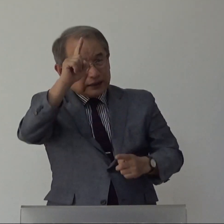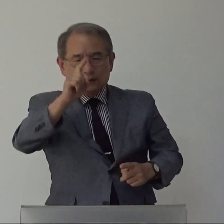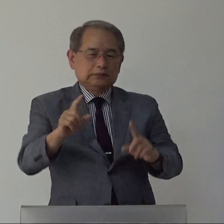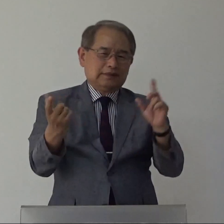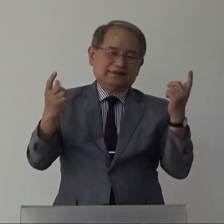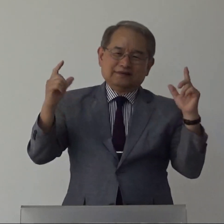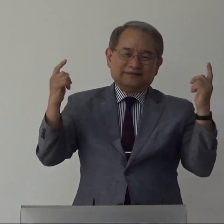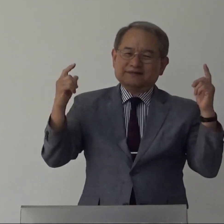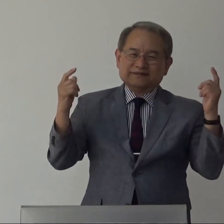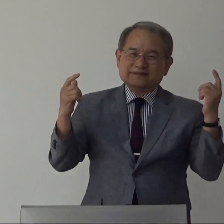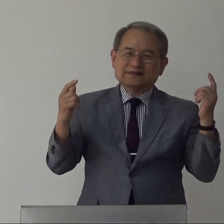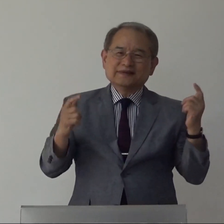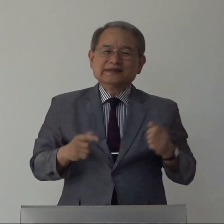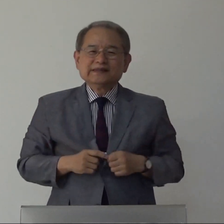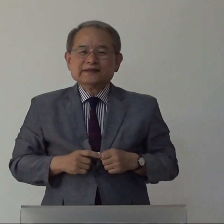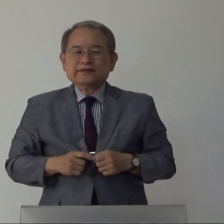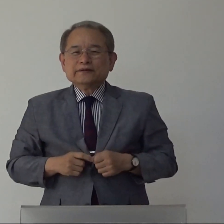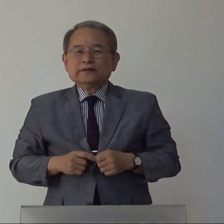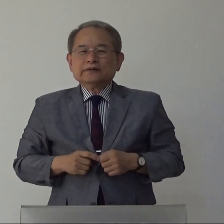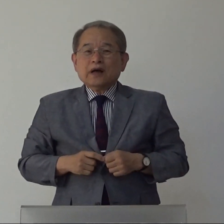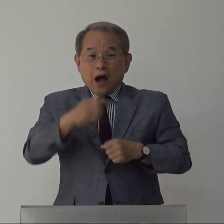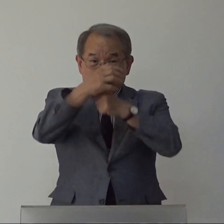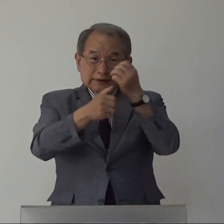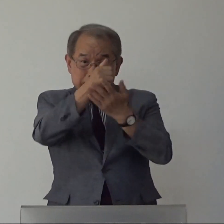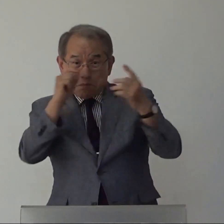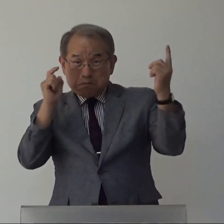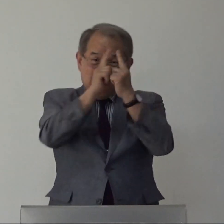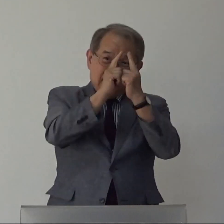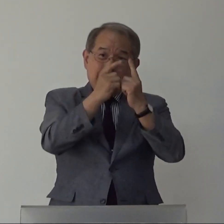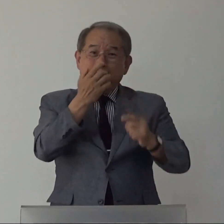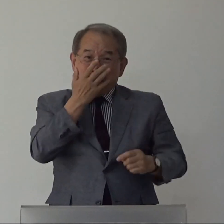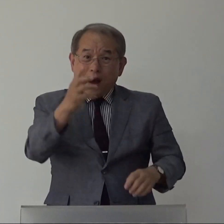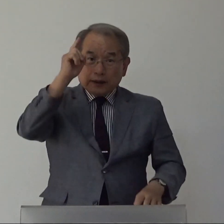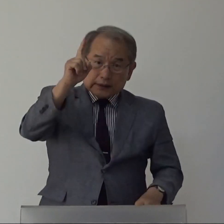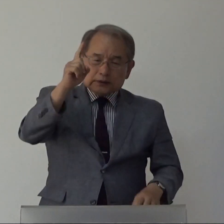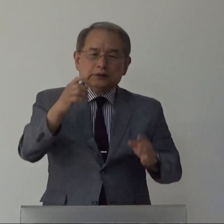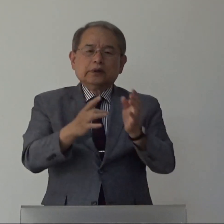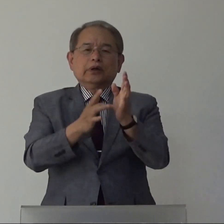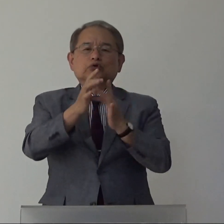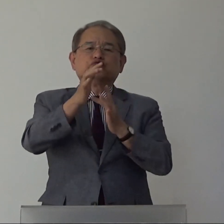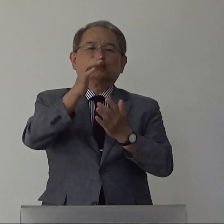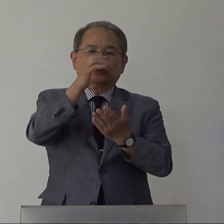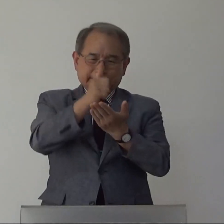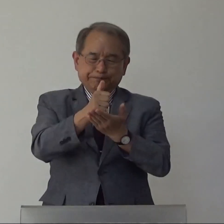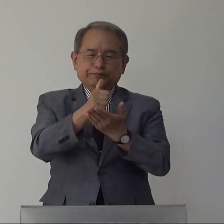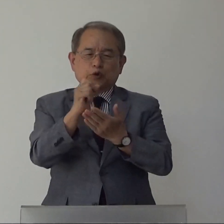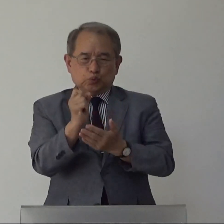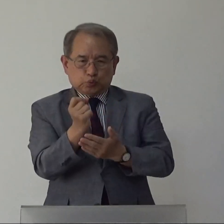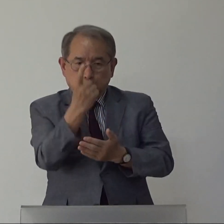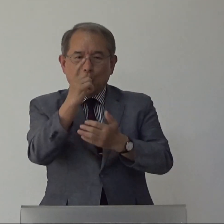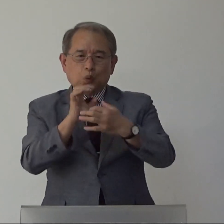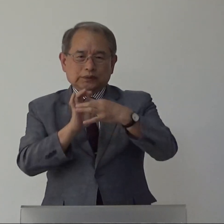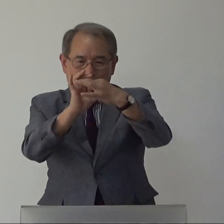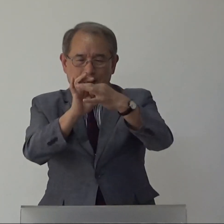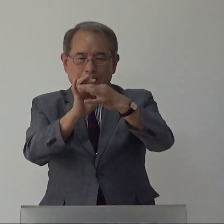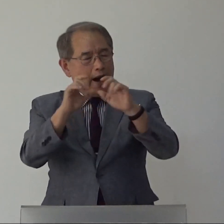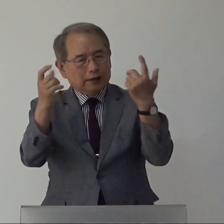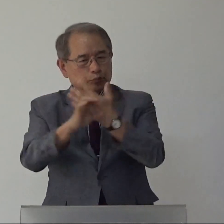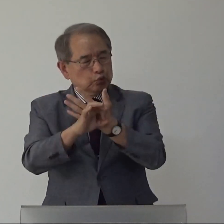산 정상에만 올라가면 되는 거 아니야. 길이 다른 길을 가더라도. 이렇게 생각하시는 분들이 있는데요.